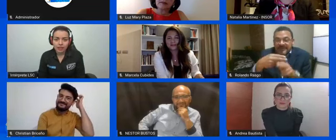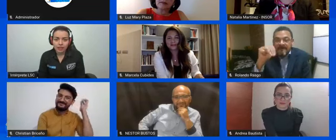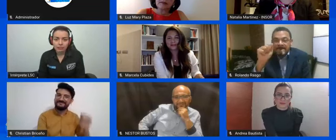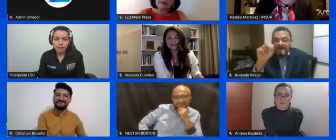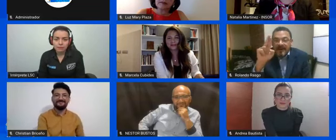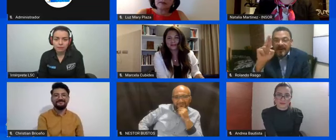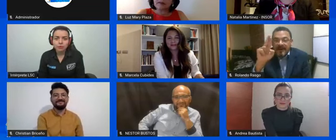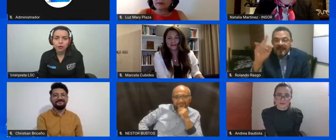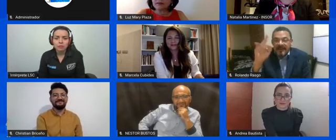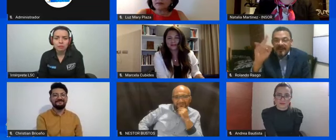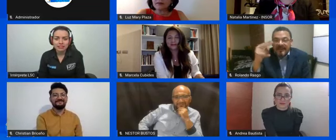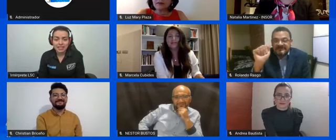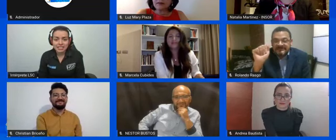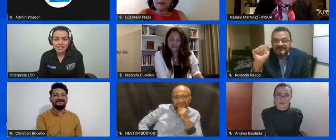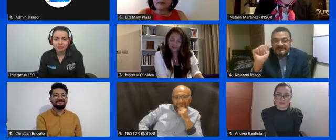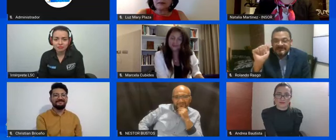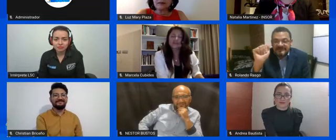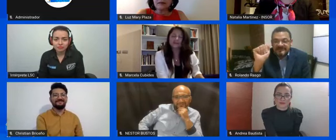También